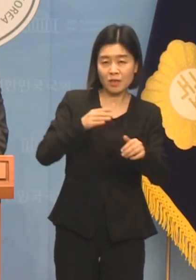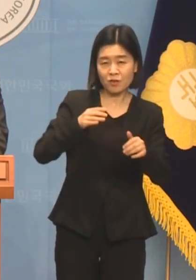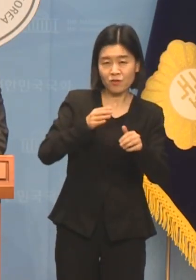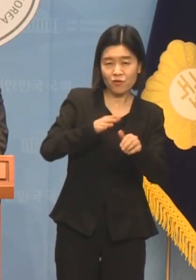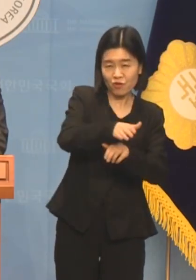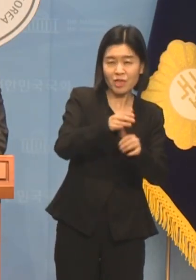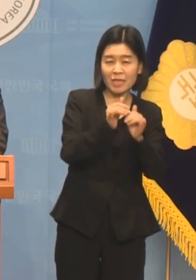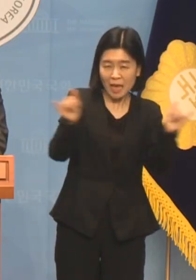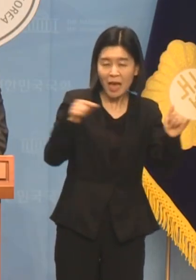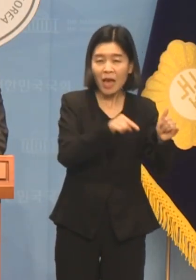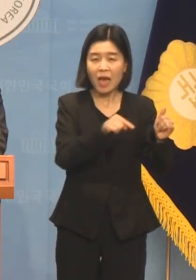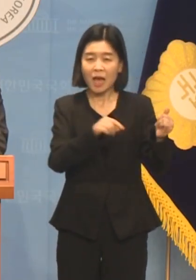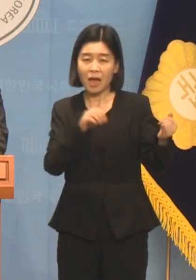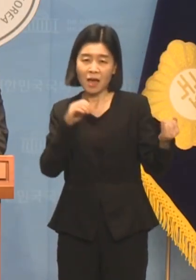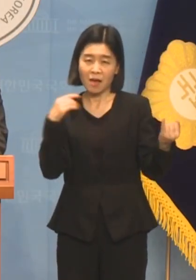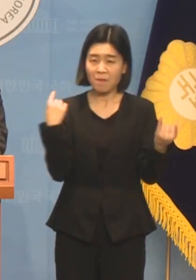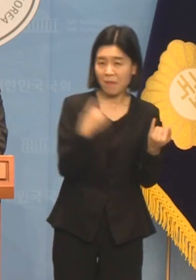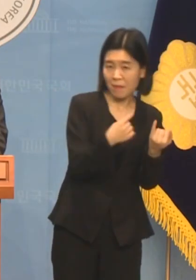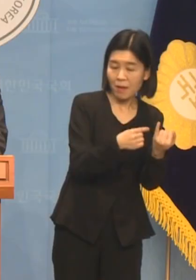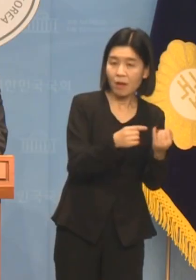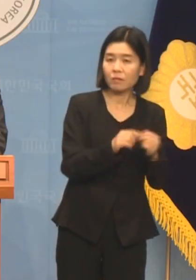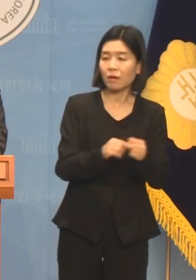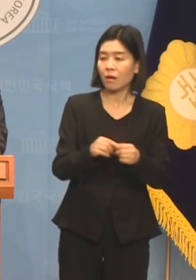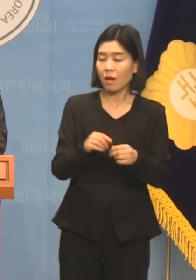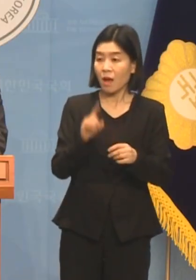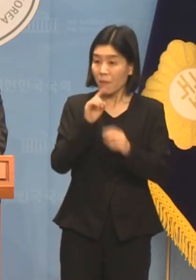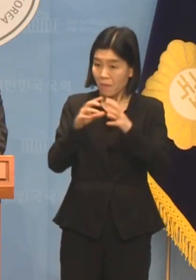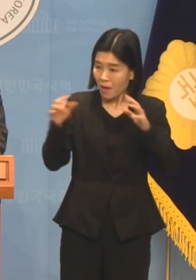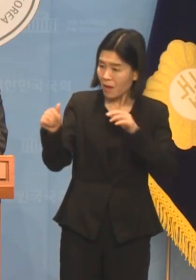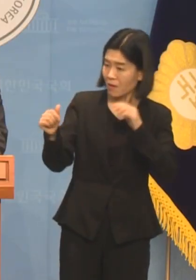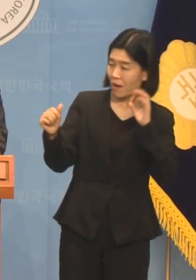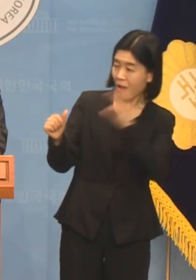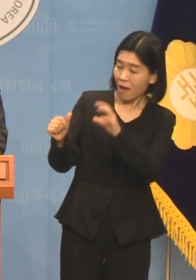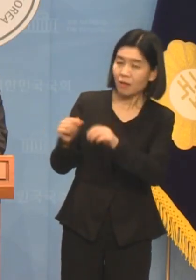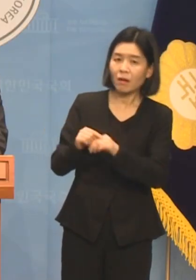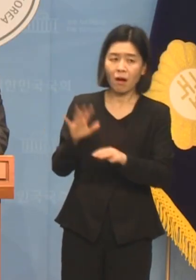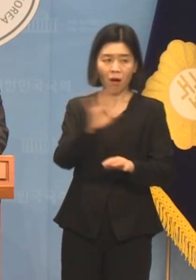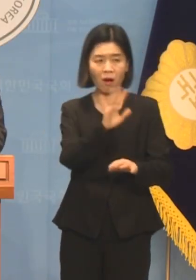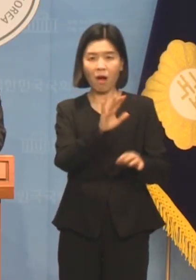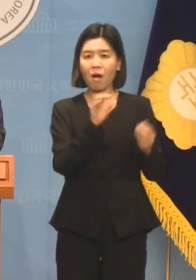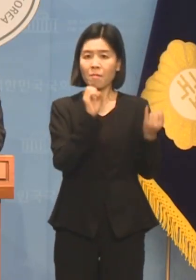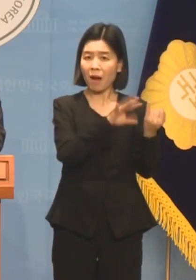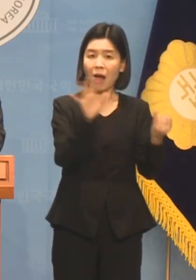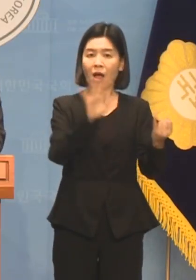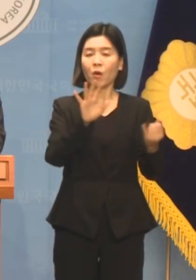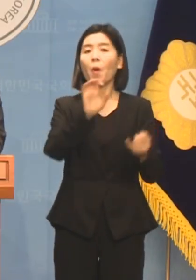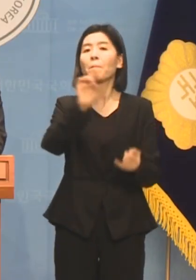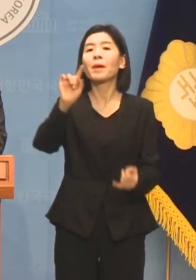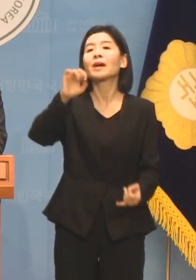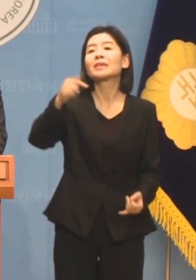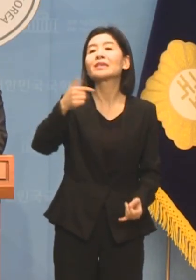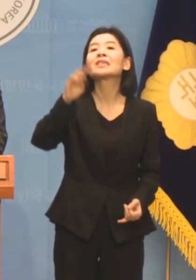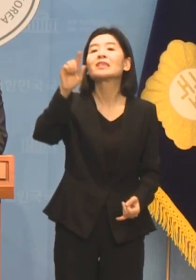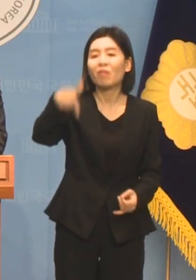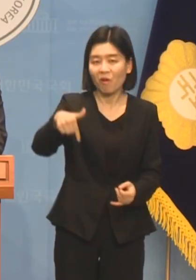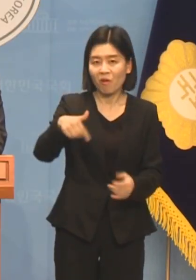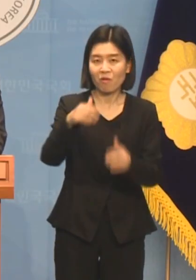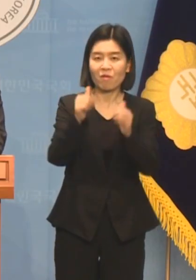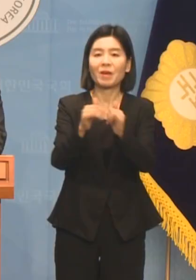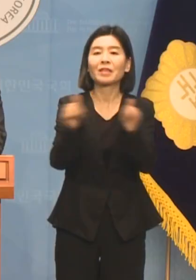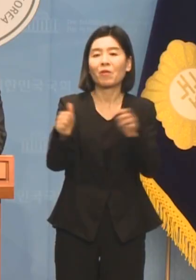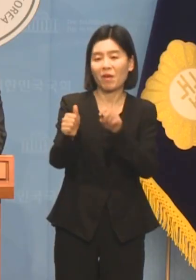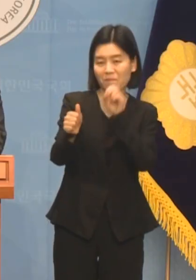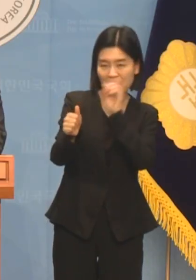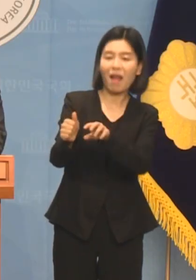발언 중이던 강유정 의원이 아니라 마은혁 헌법재판관 후보에게 한 이야기였다며